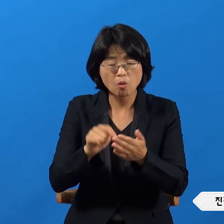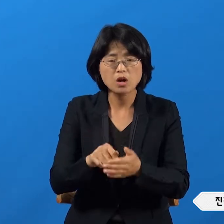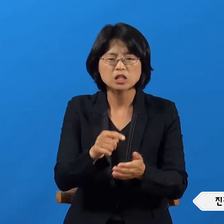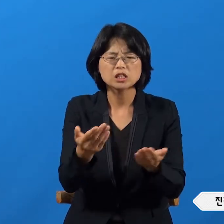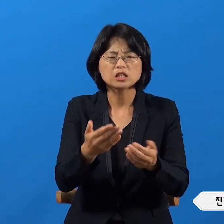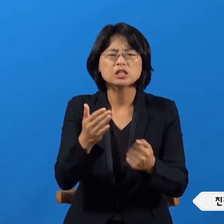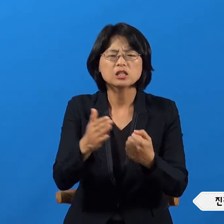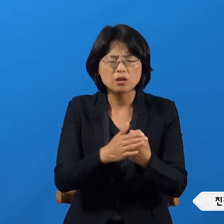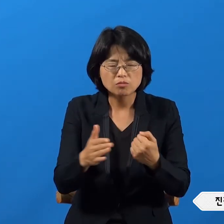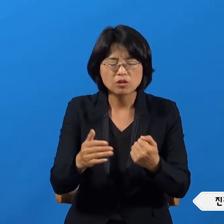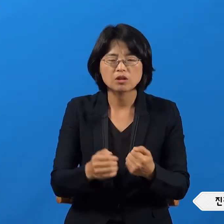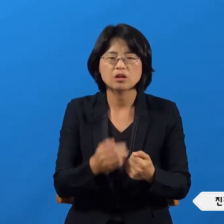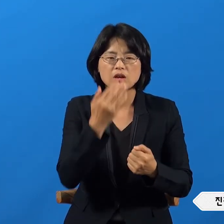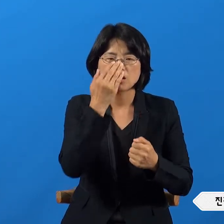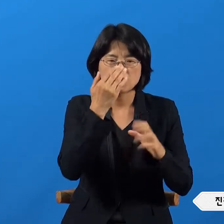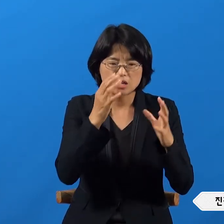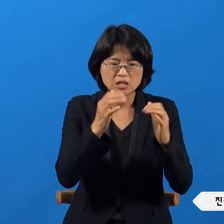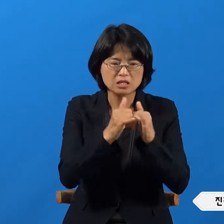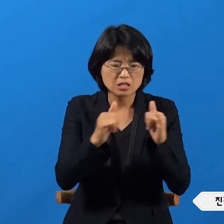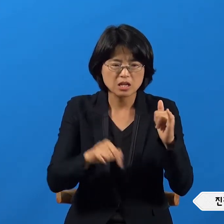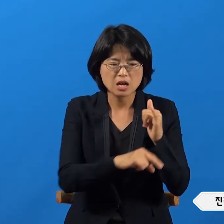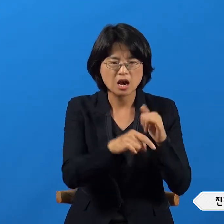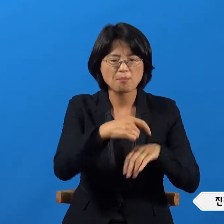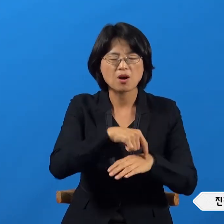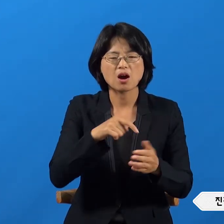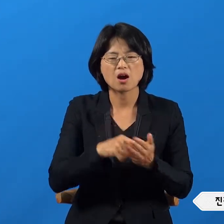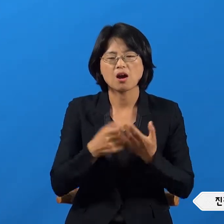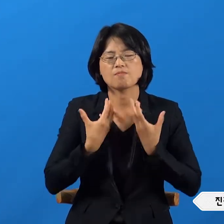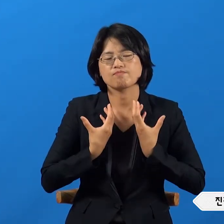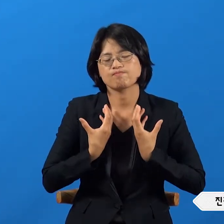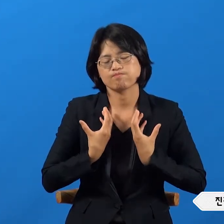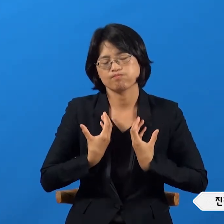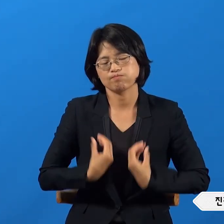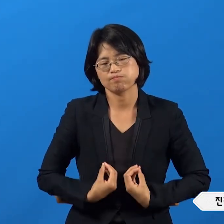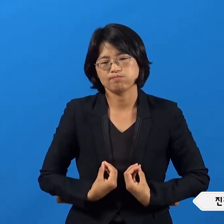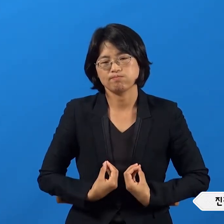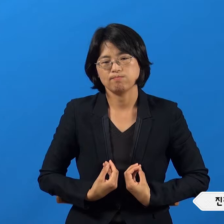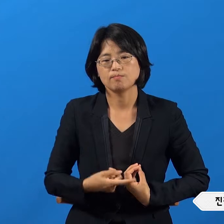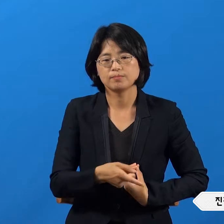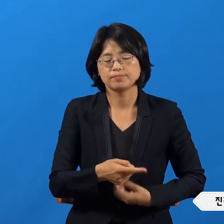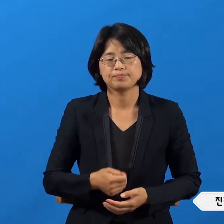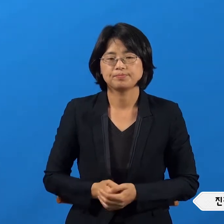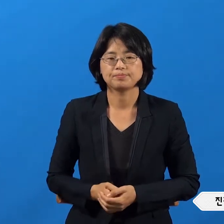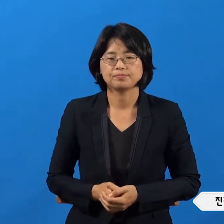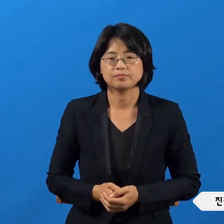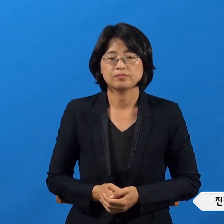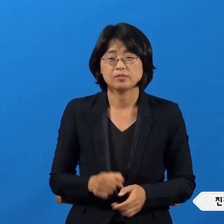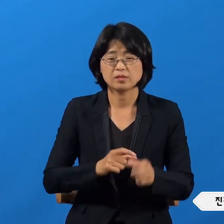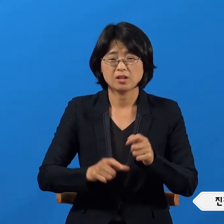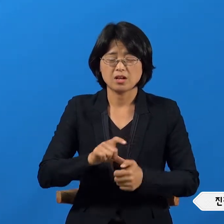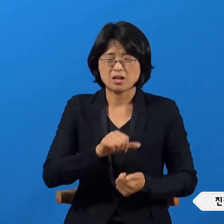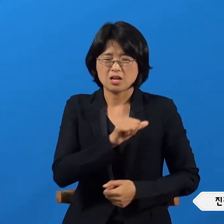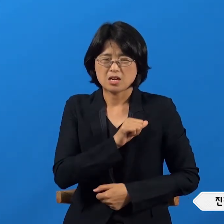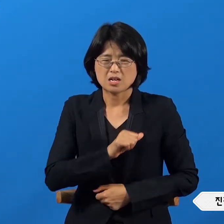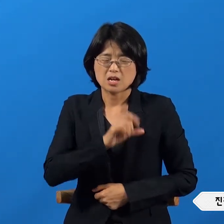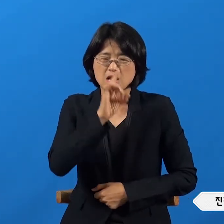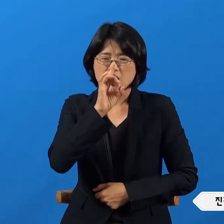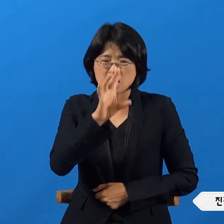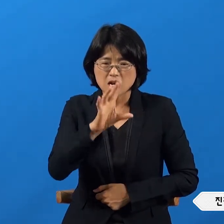백성의 마음이 상하니라. 더 이상 참지 못하고 이제는 그 인내가 바닥이